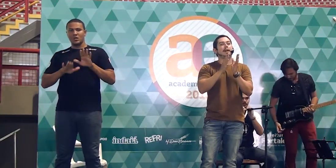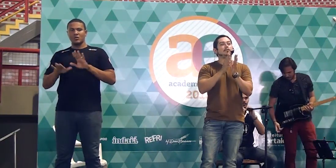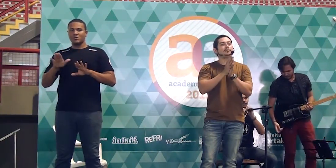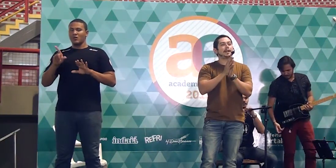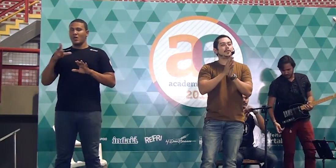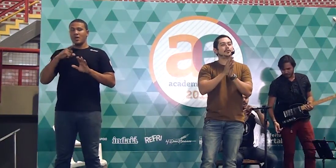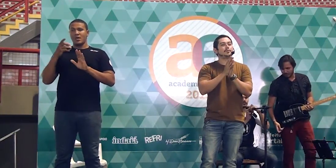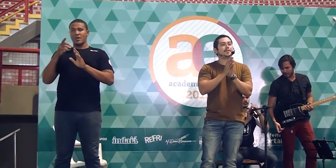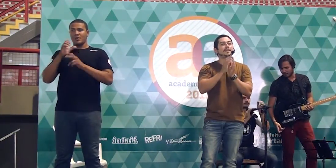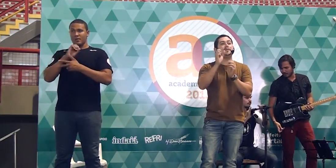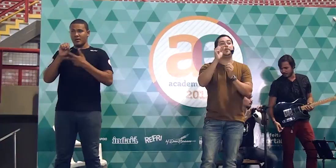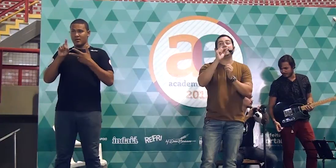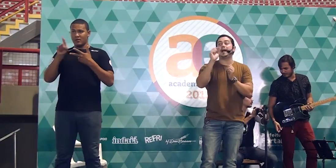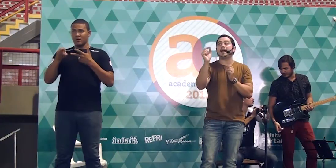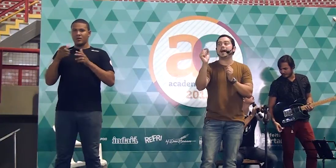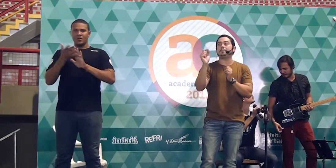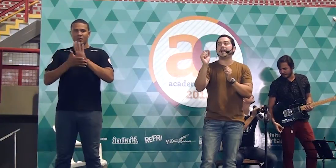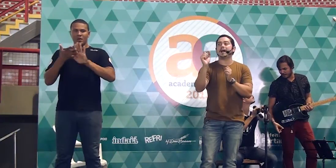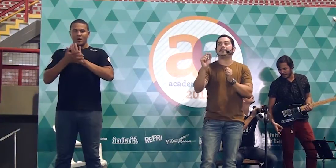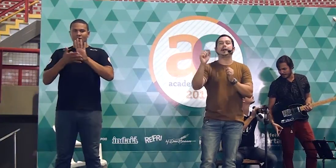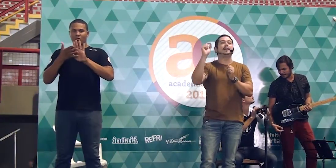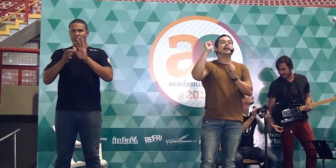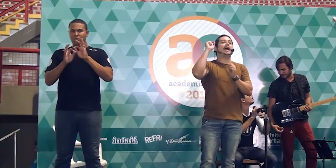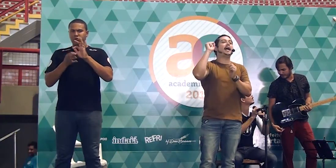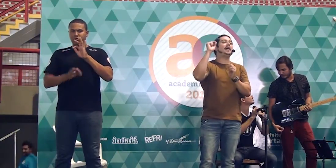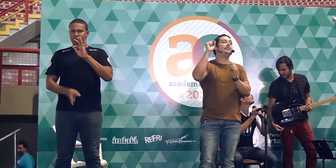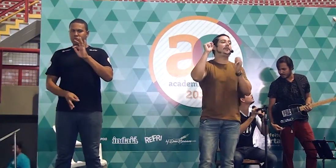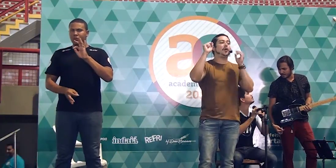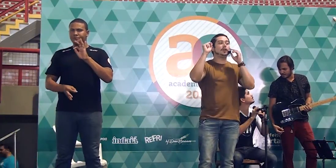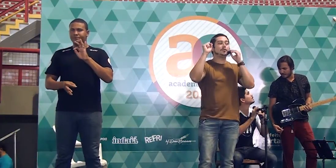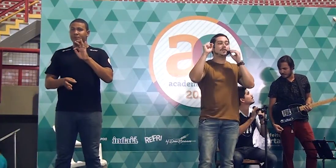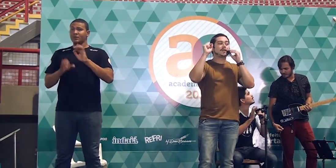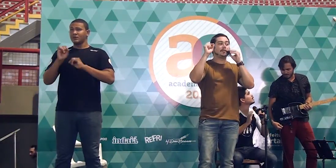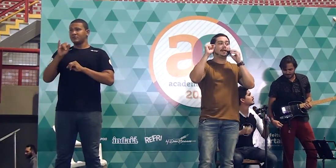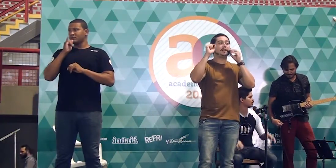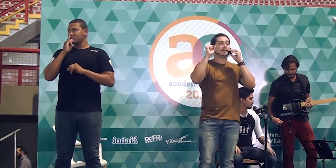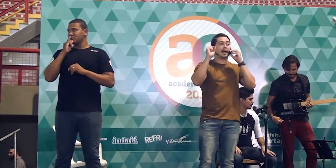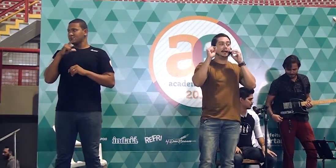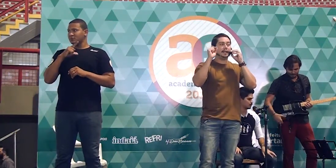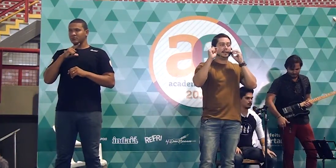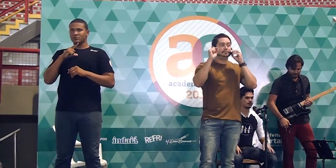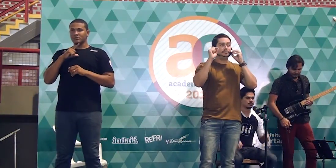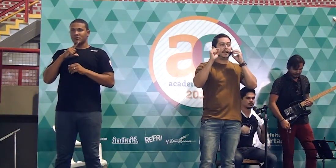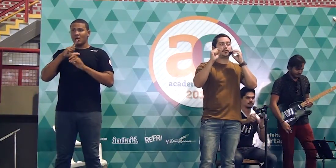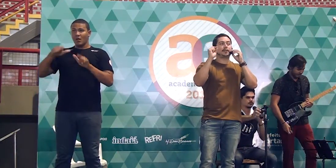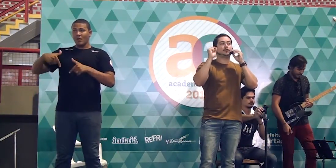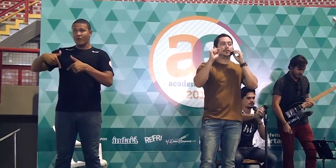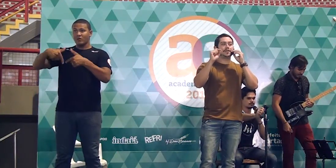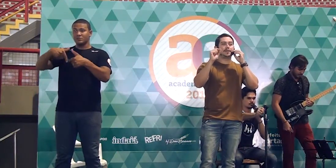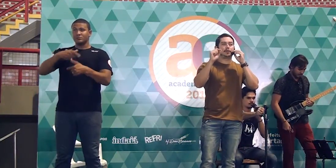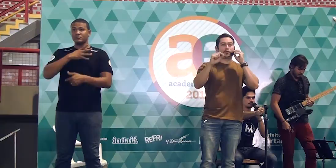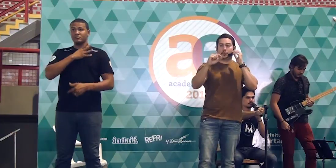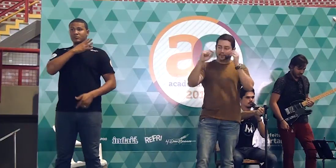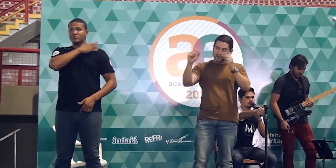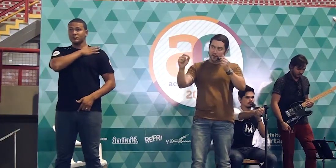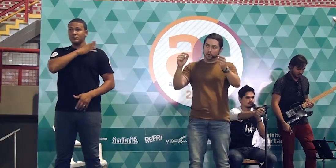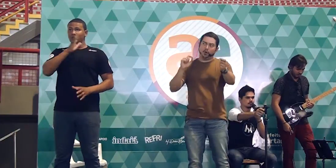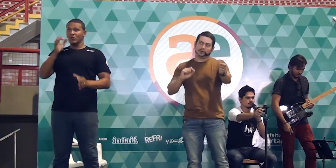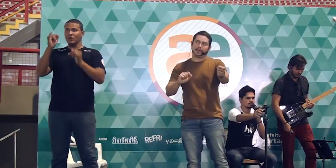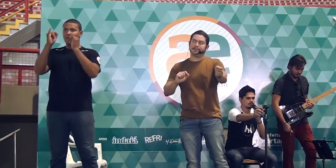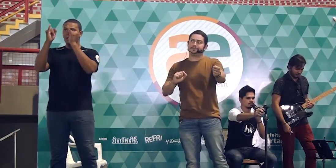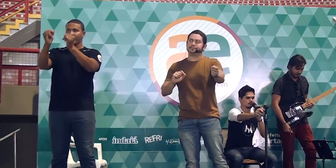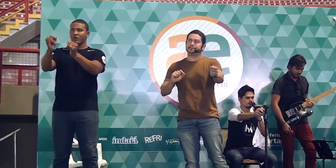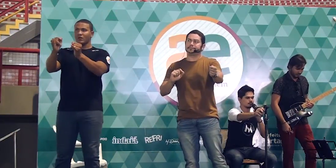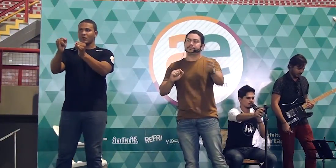você trabalha com texto, se vier a palavra revolução militar, eu já estou dizendo que eu sou a favor